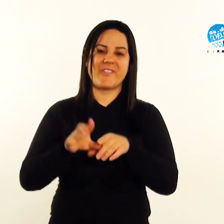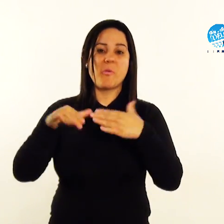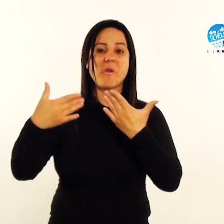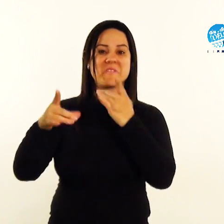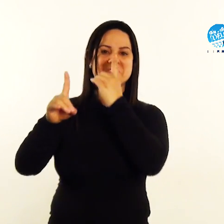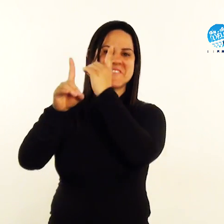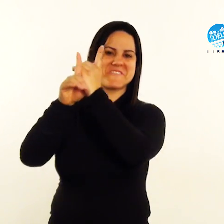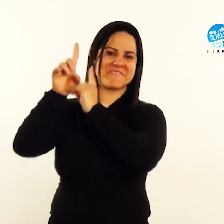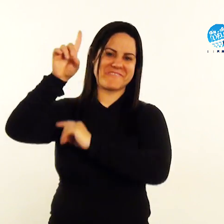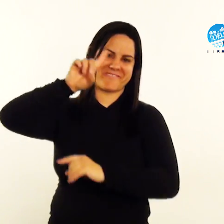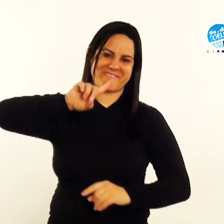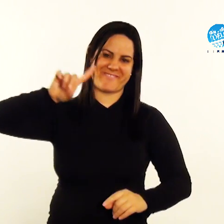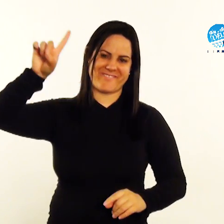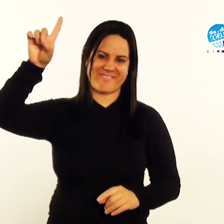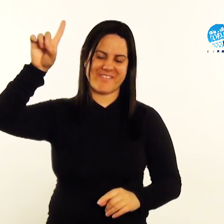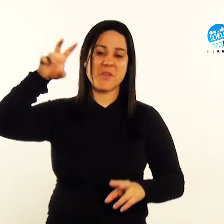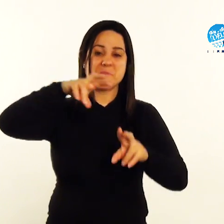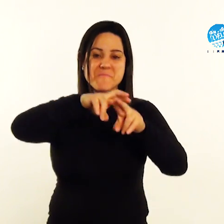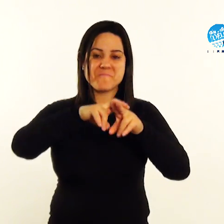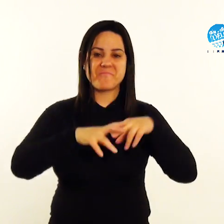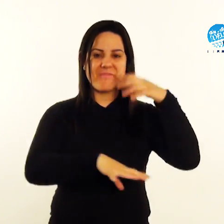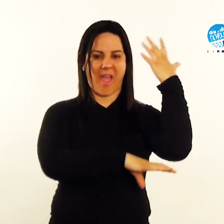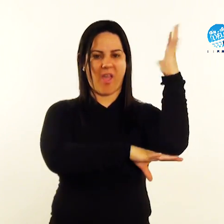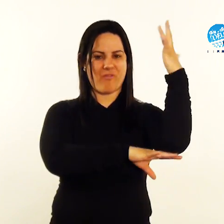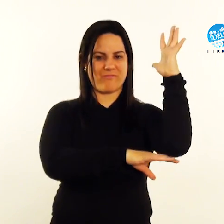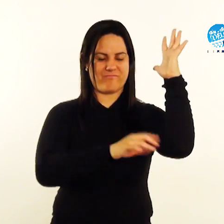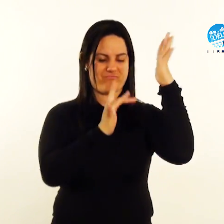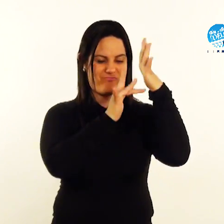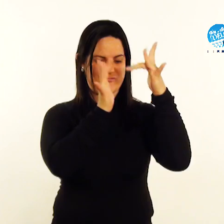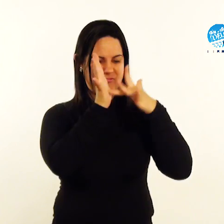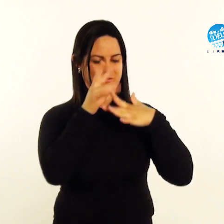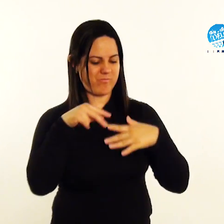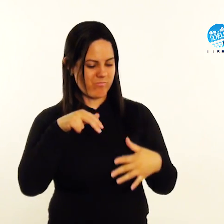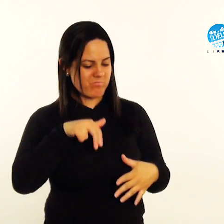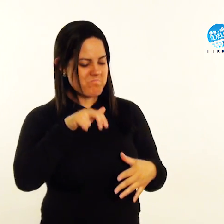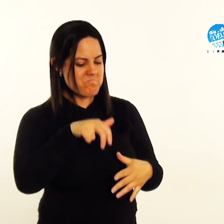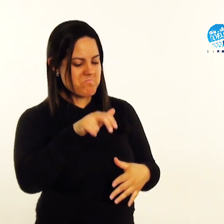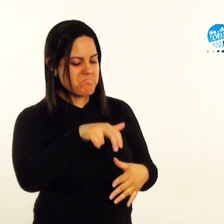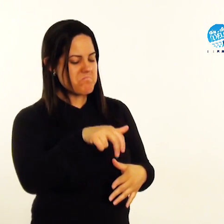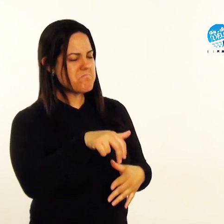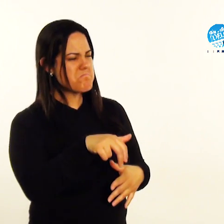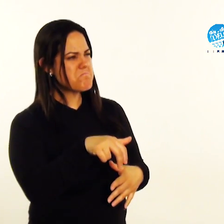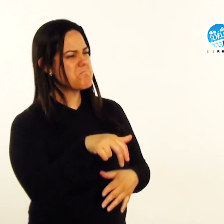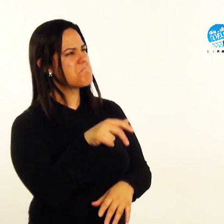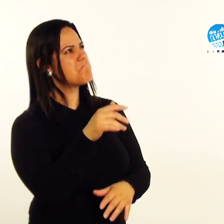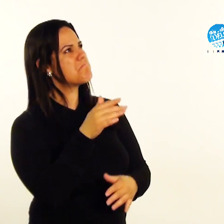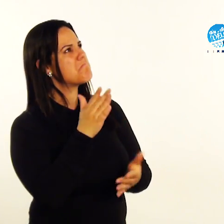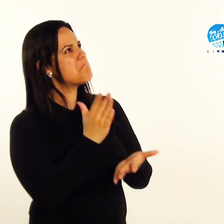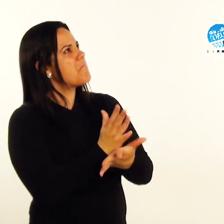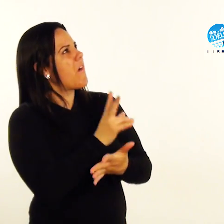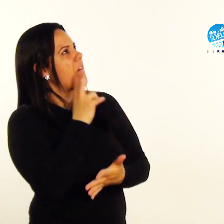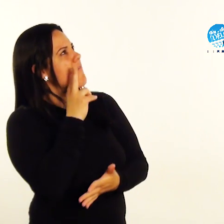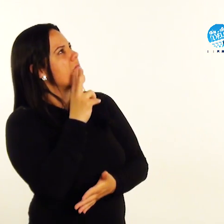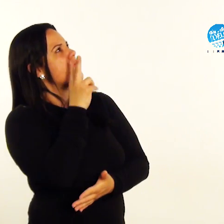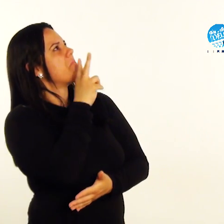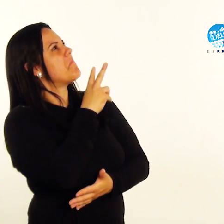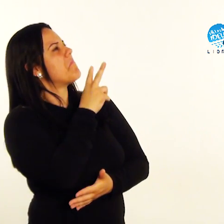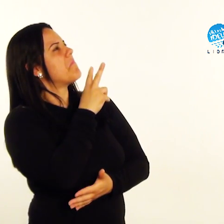está passando por baixo da árvore de Zaqueu, quando para, olha para cima